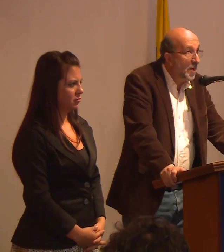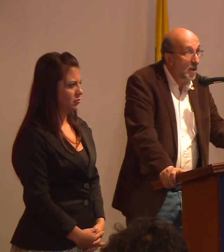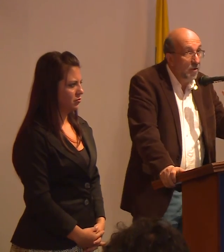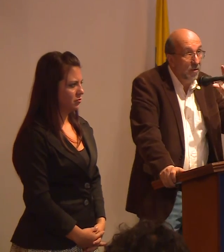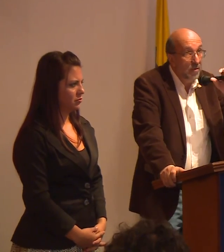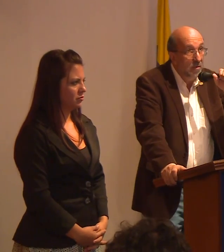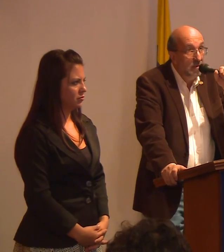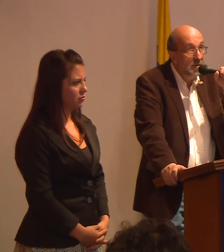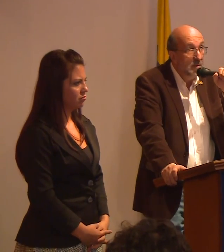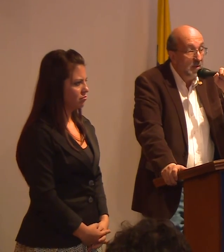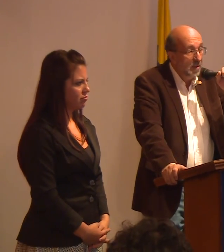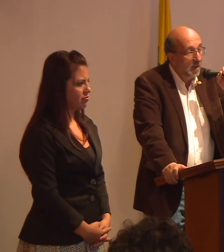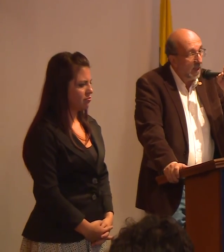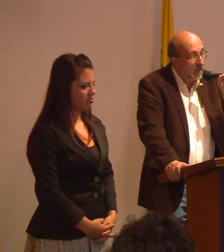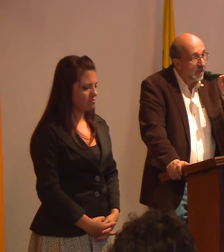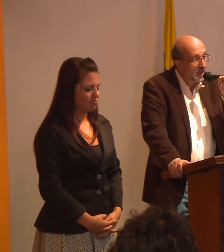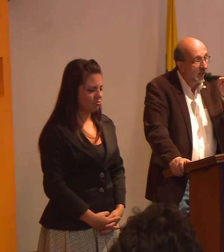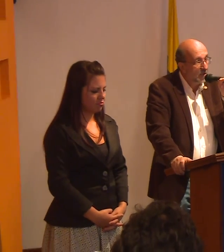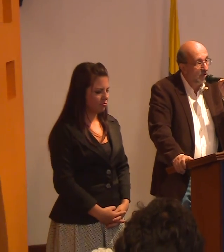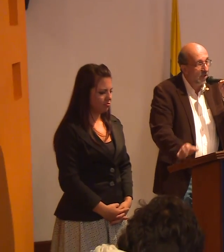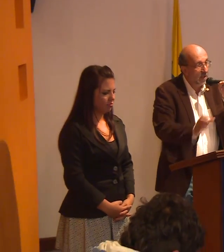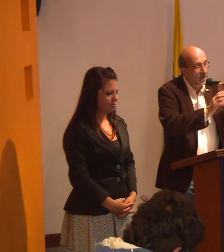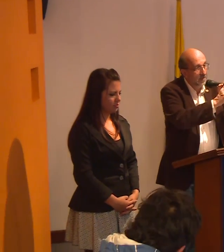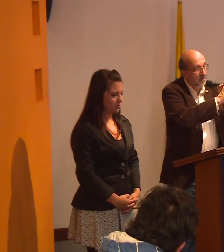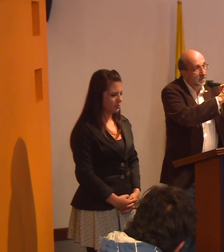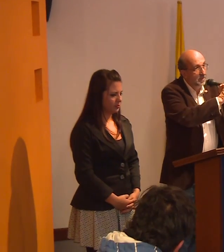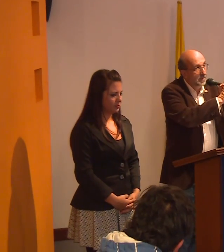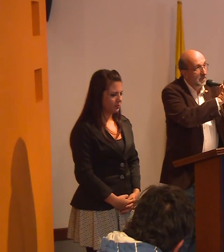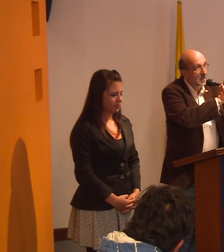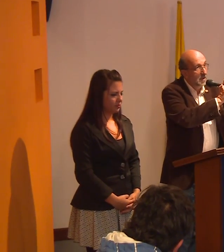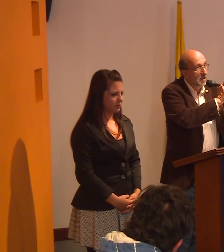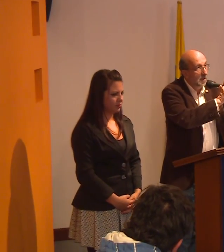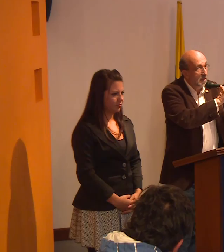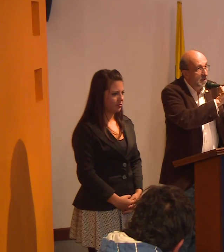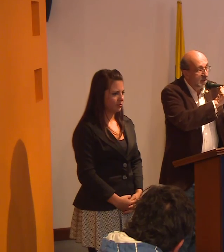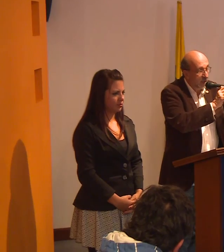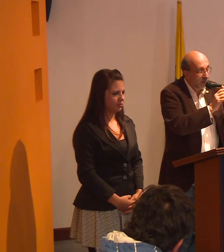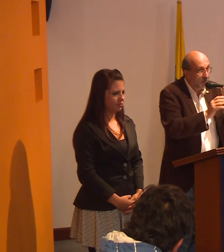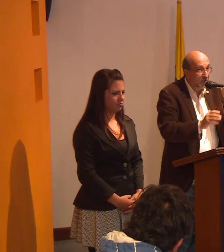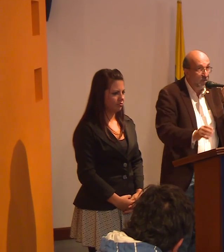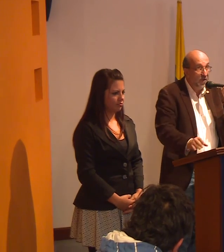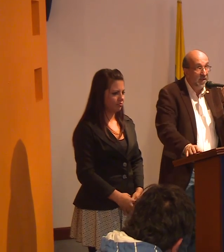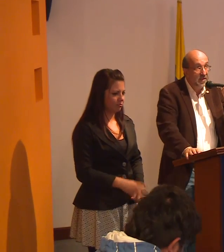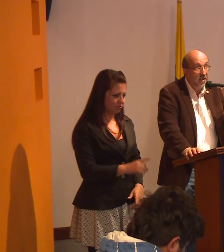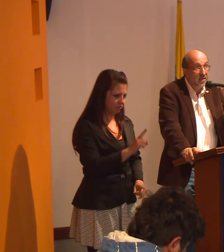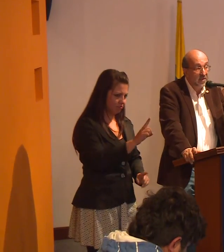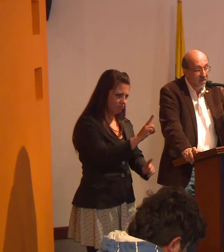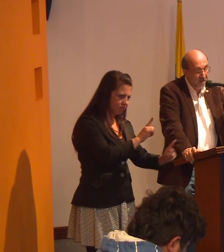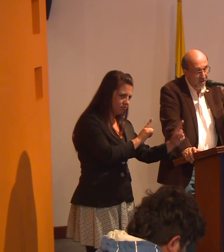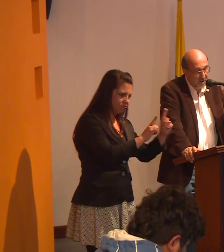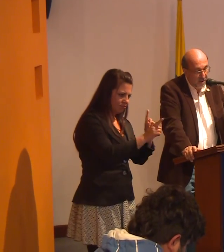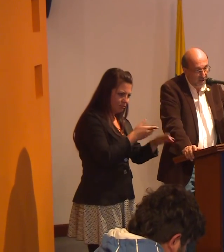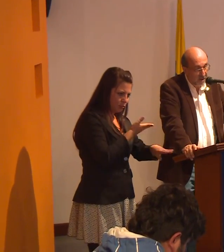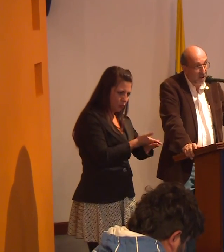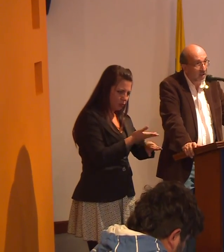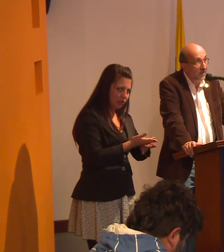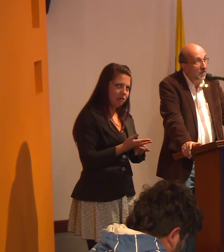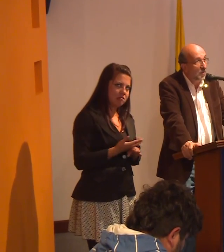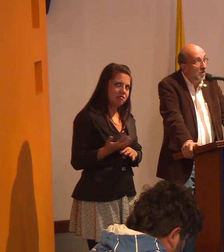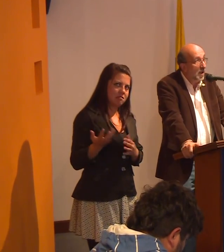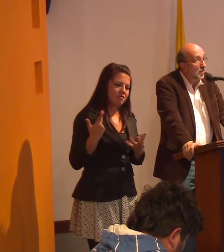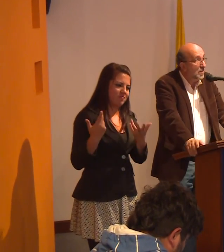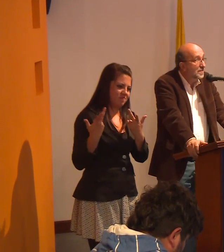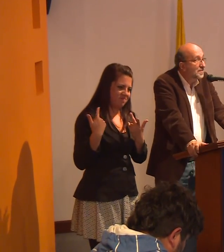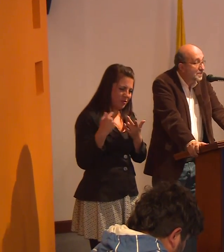Hemos tomado atenta nota de las propuestas que se